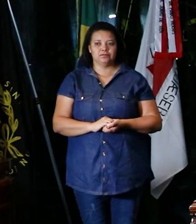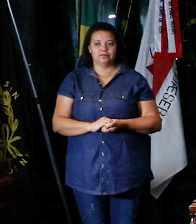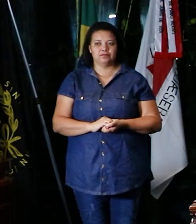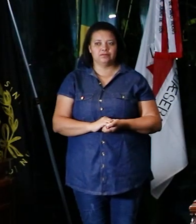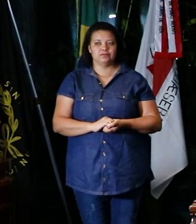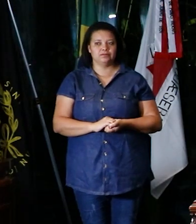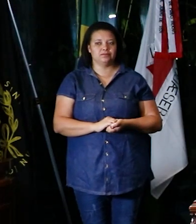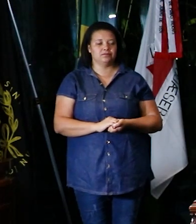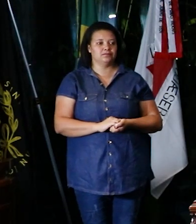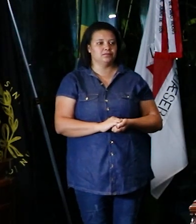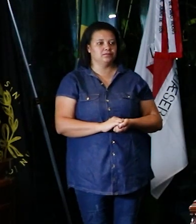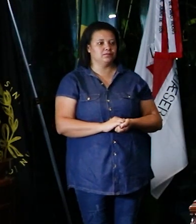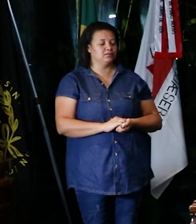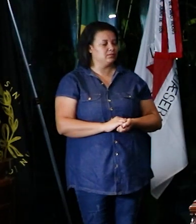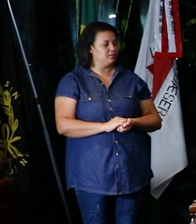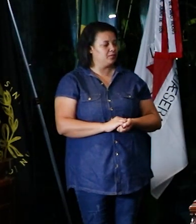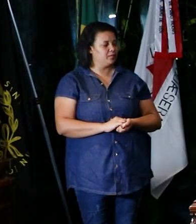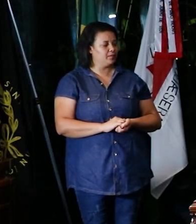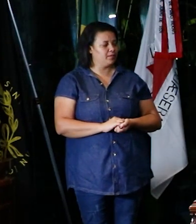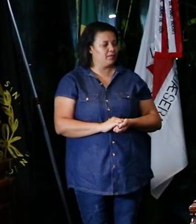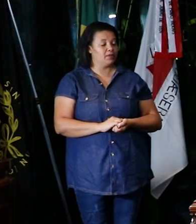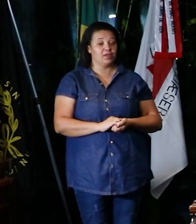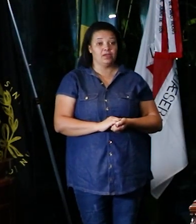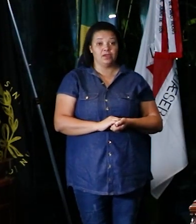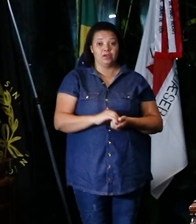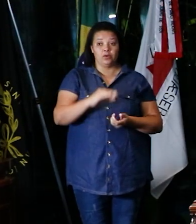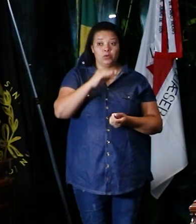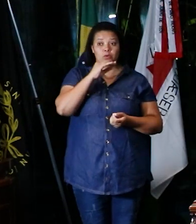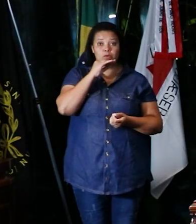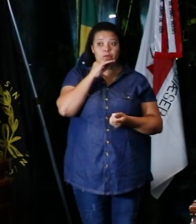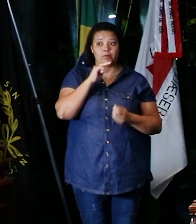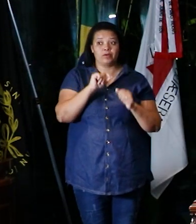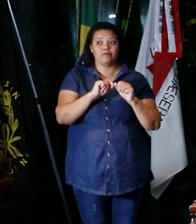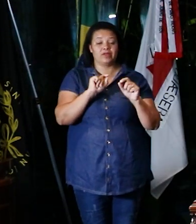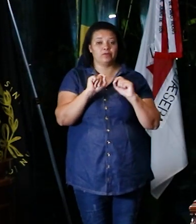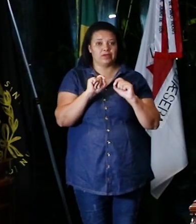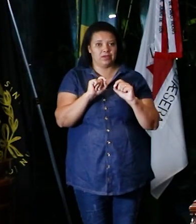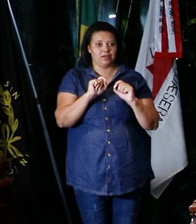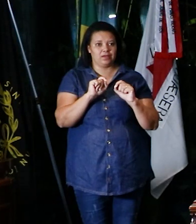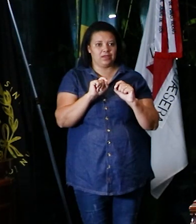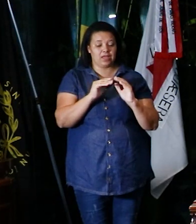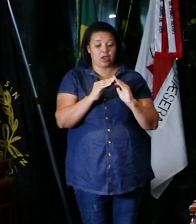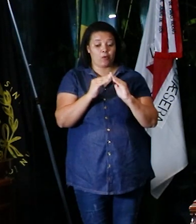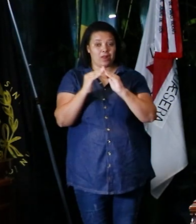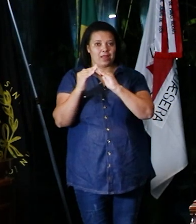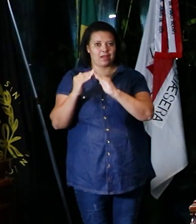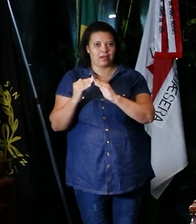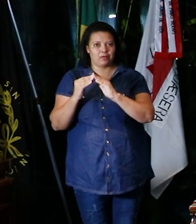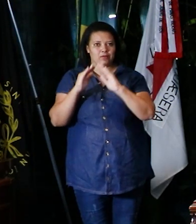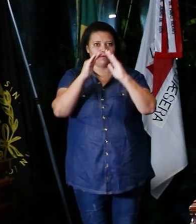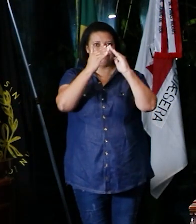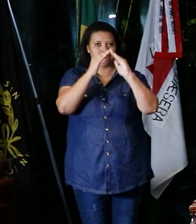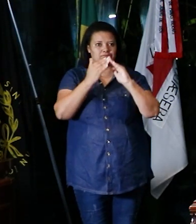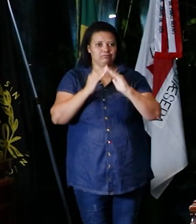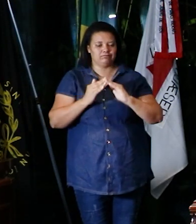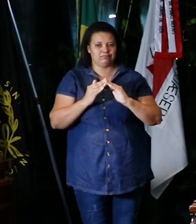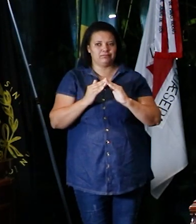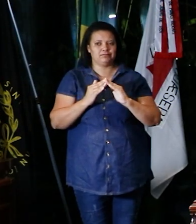Faz, ao lado desse favelário, eu queria ler um pedacinho para